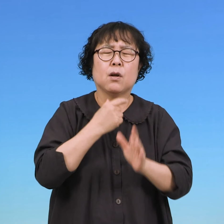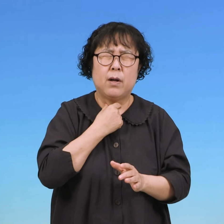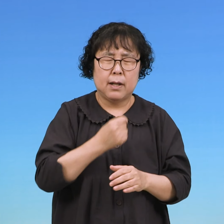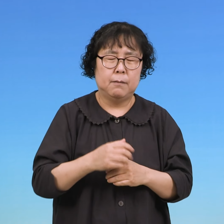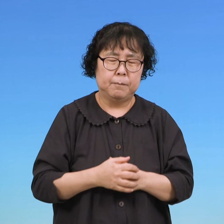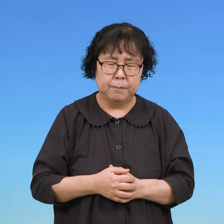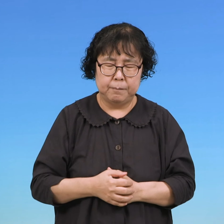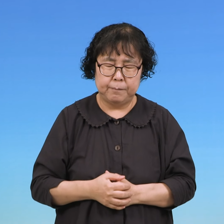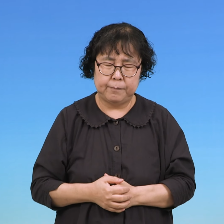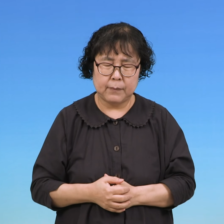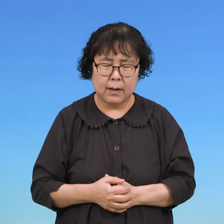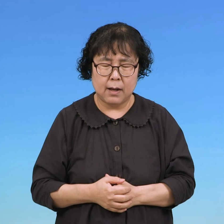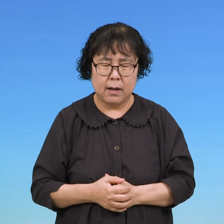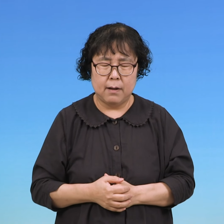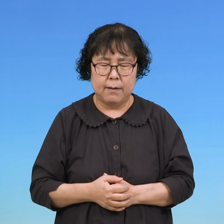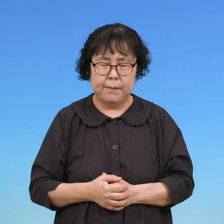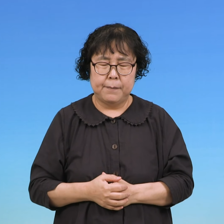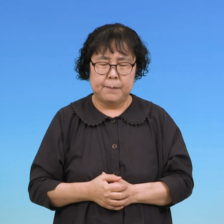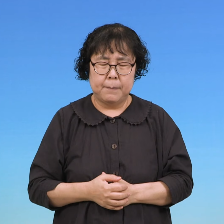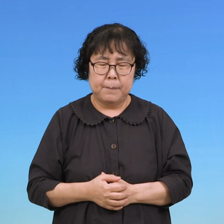원합니다.